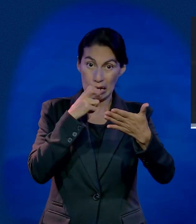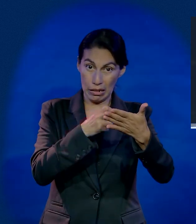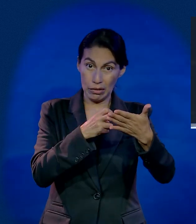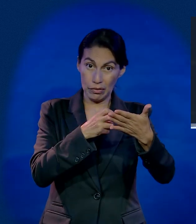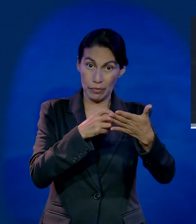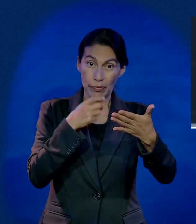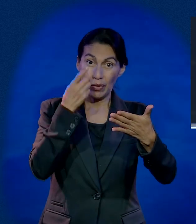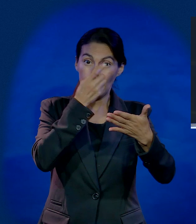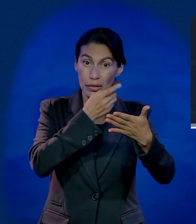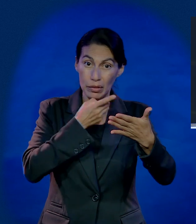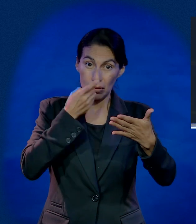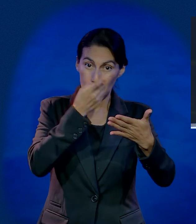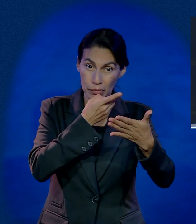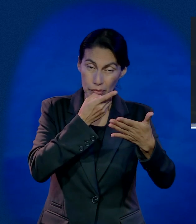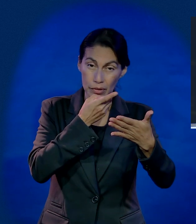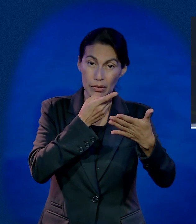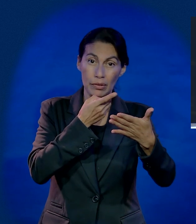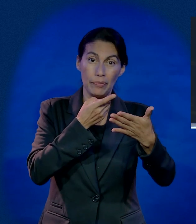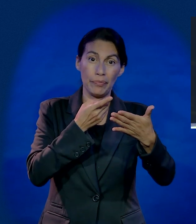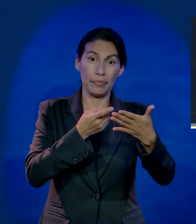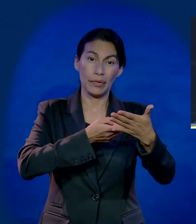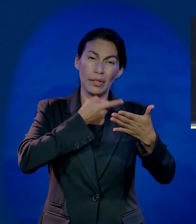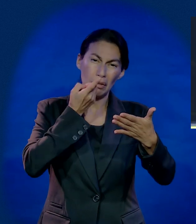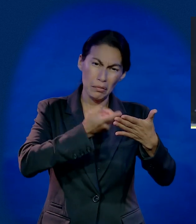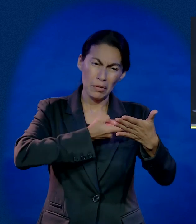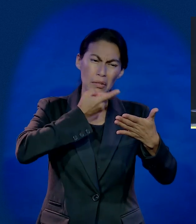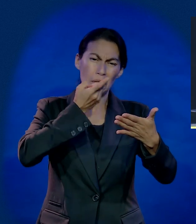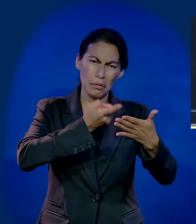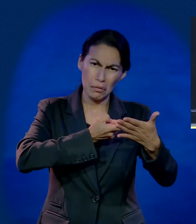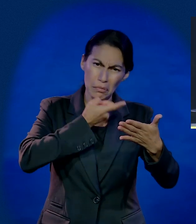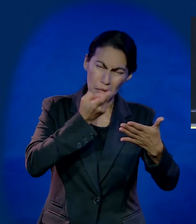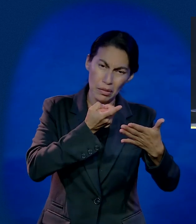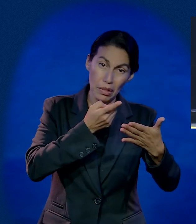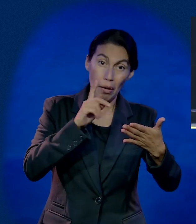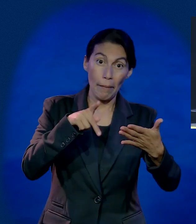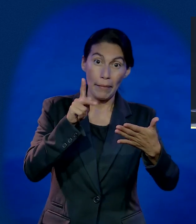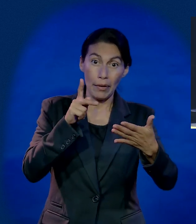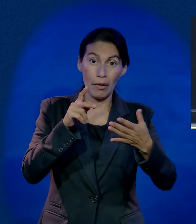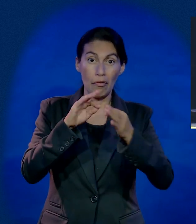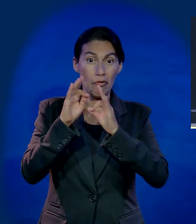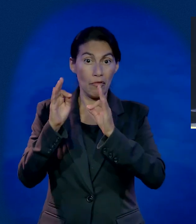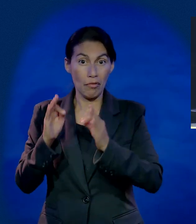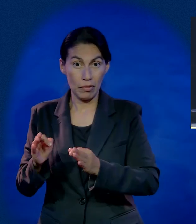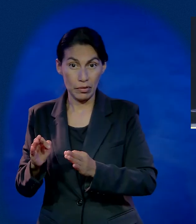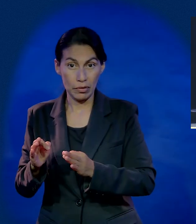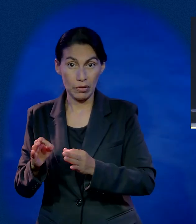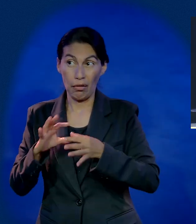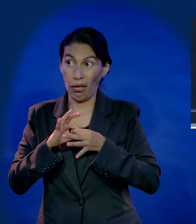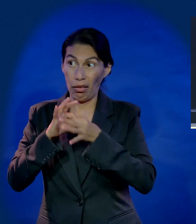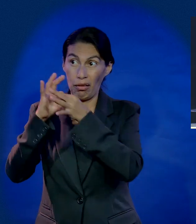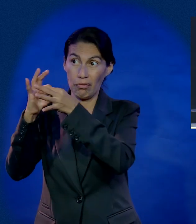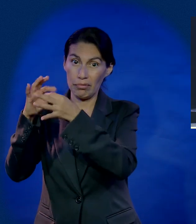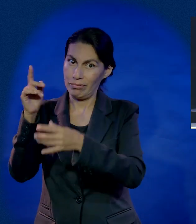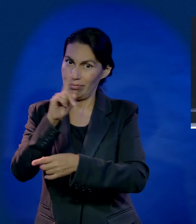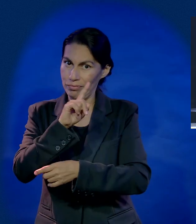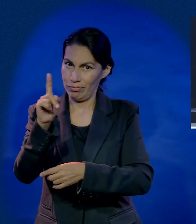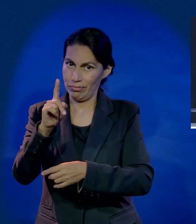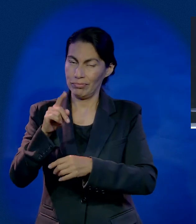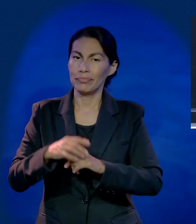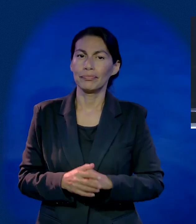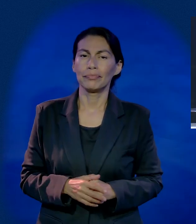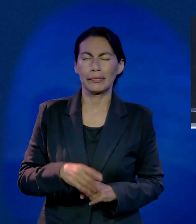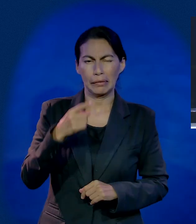eso es un asunto de formación y disciplina, pero no un asunto de salvación. Con Cristo el asunto tiene que